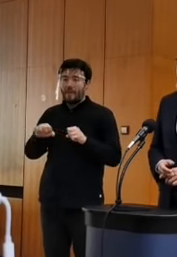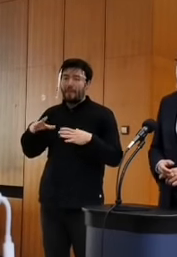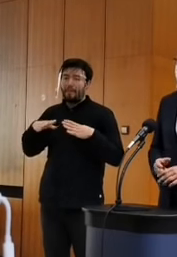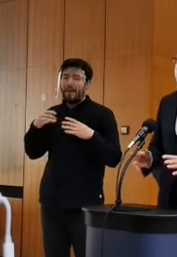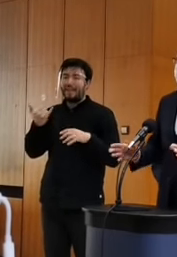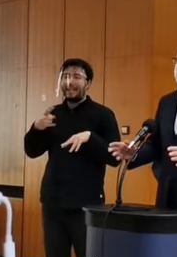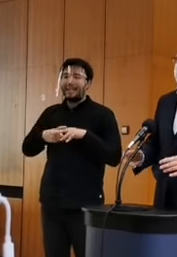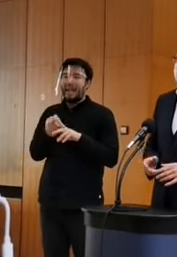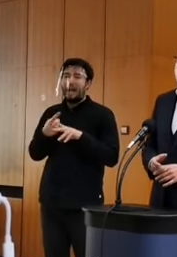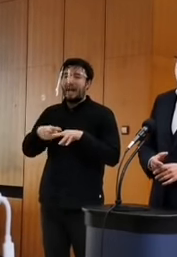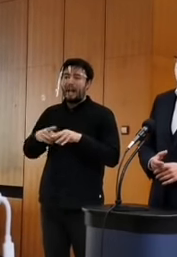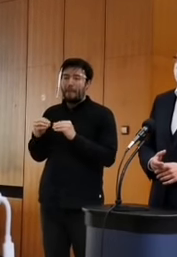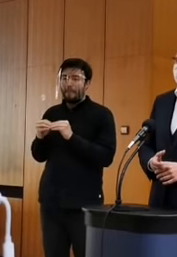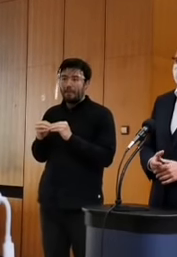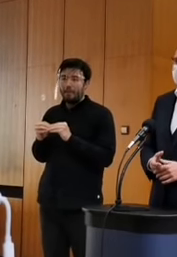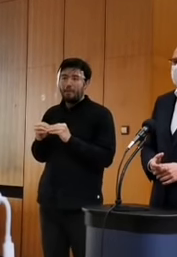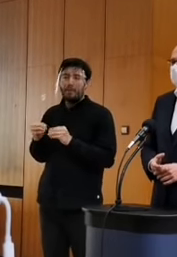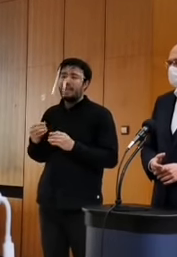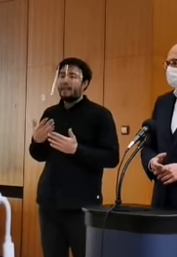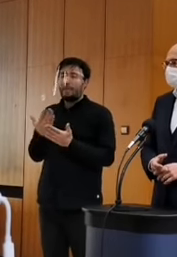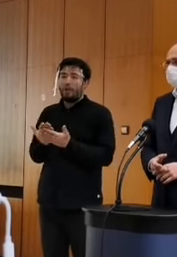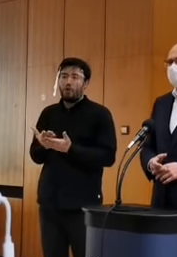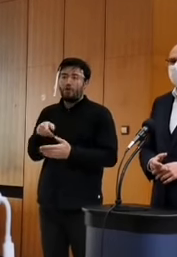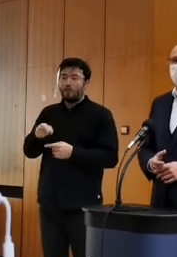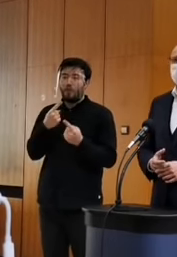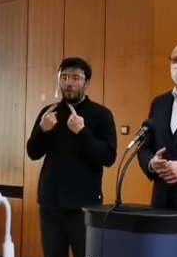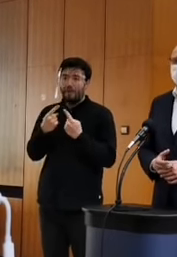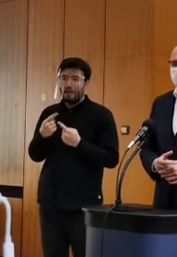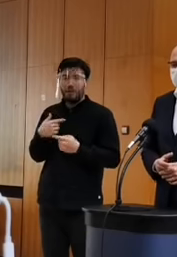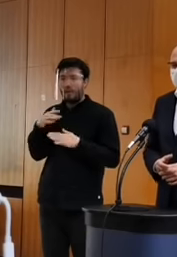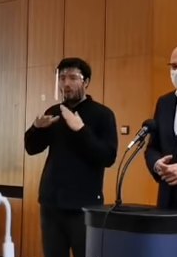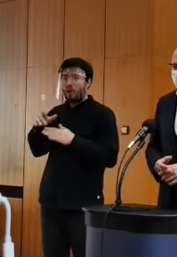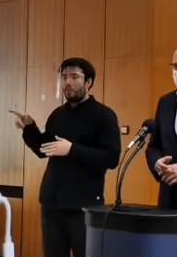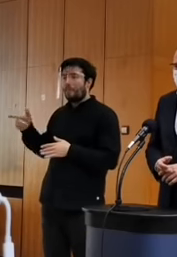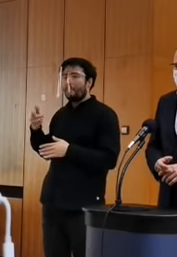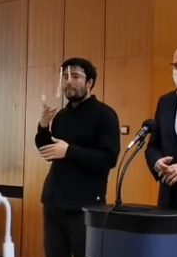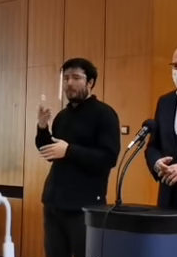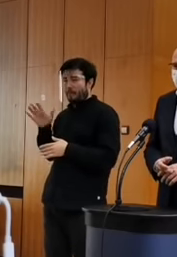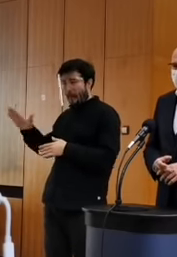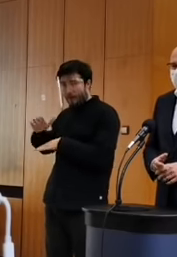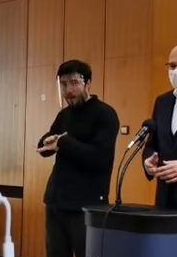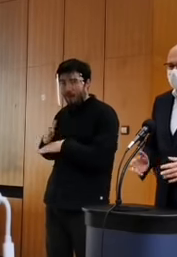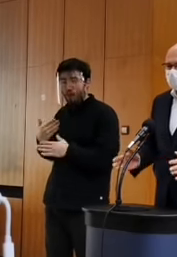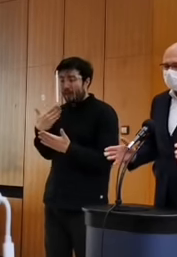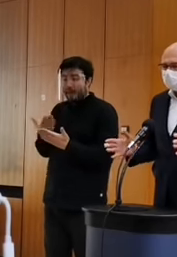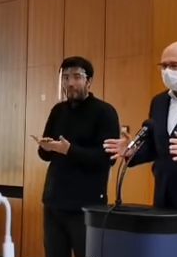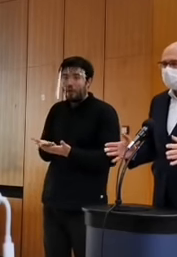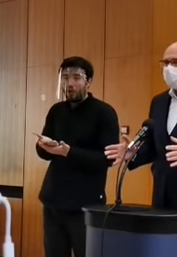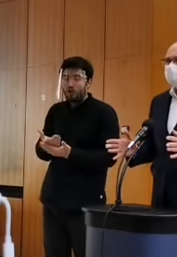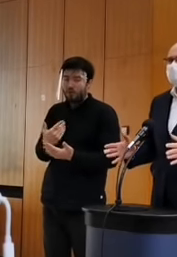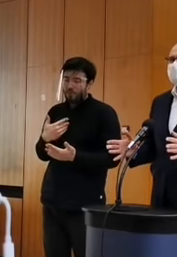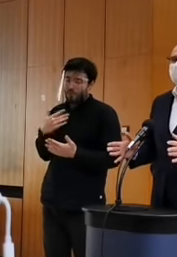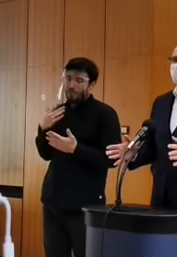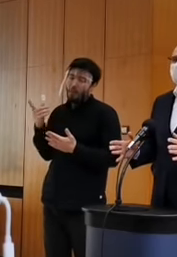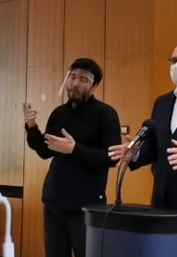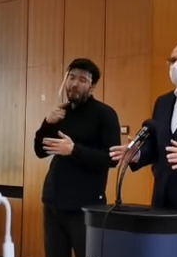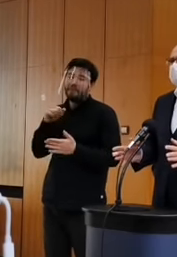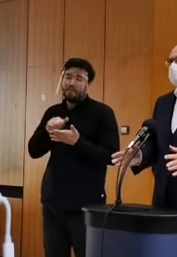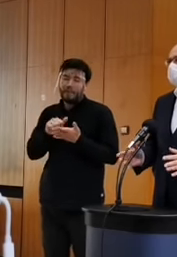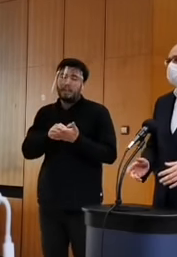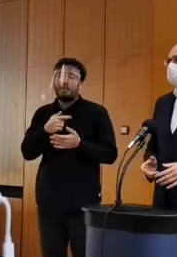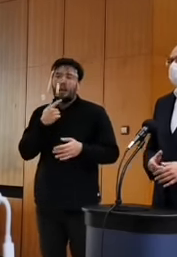rokovanie. Ja pochybujem, že má takéto právo, tvrdil mi, že takéto to naozaj existuje. Každopádne, urobili sme to, čo